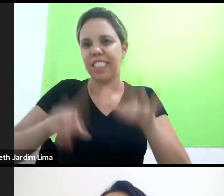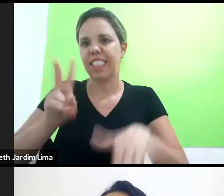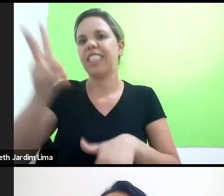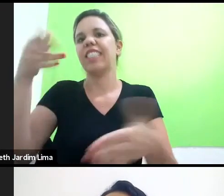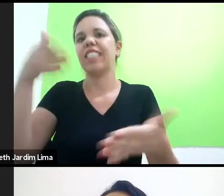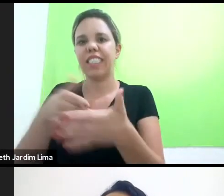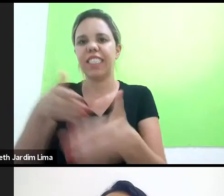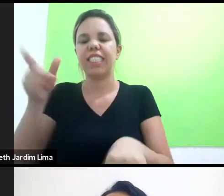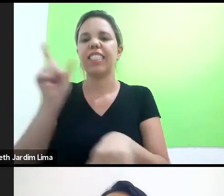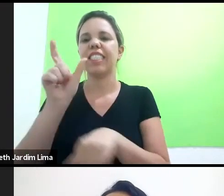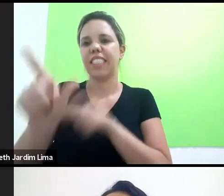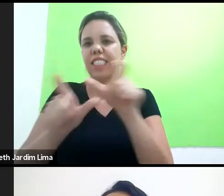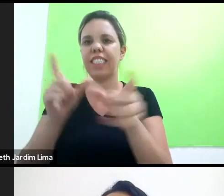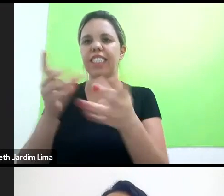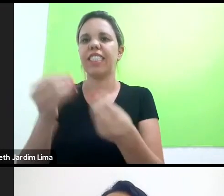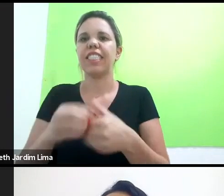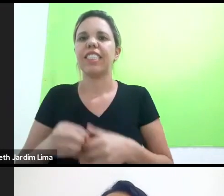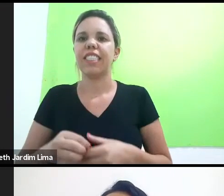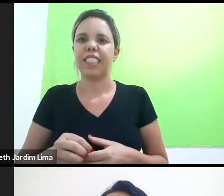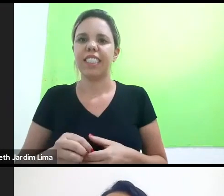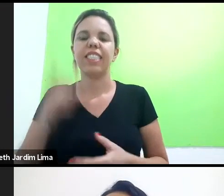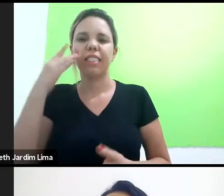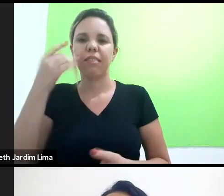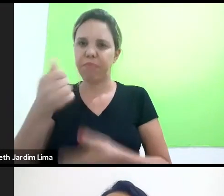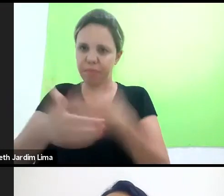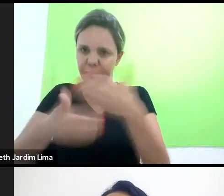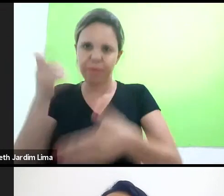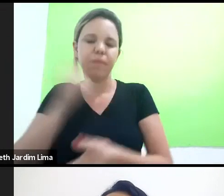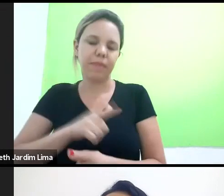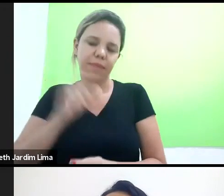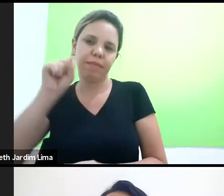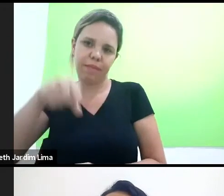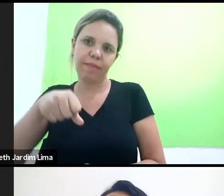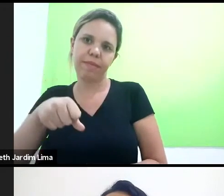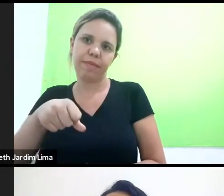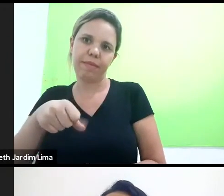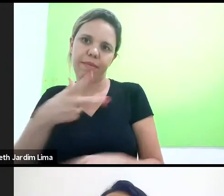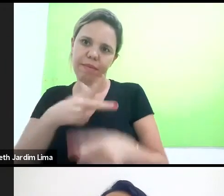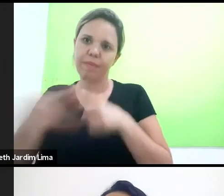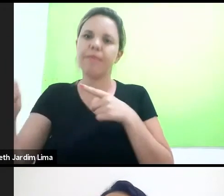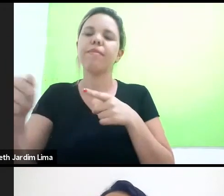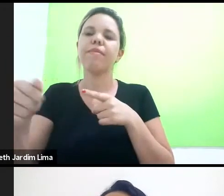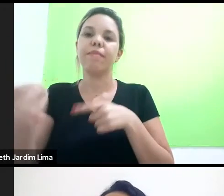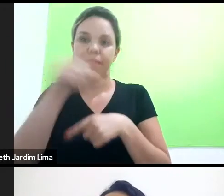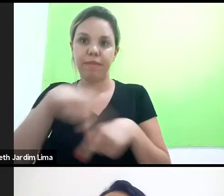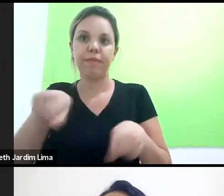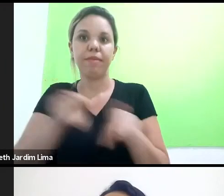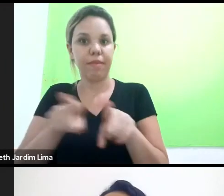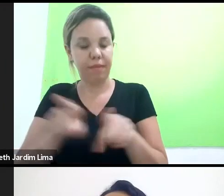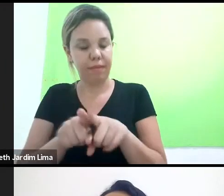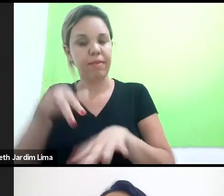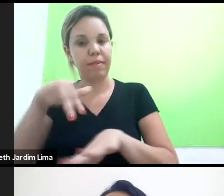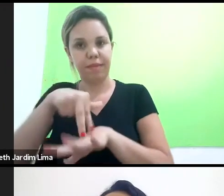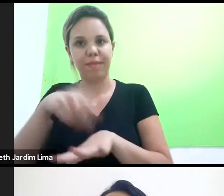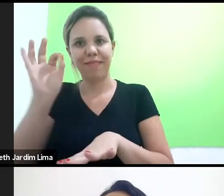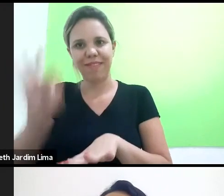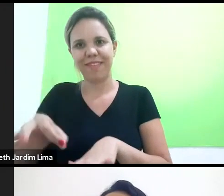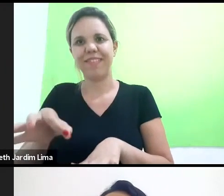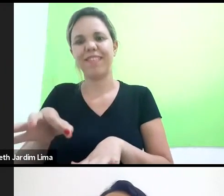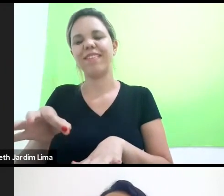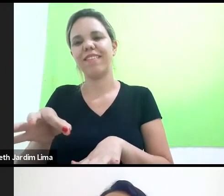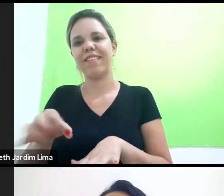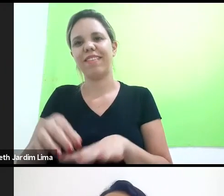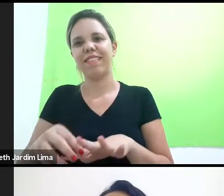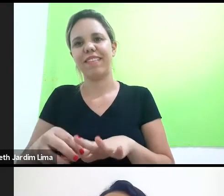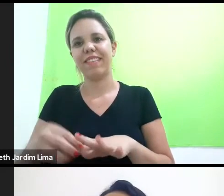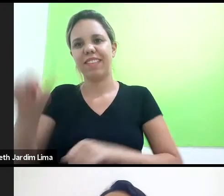e são muitas, e acho que aos pouquinhos a gente pode conseguir superá-las, e vocês estarem aqui hoje, eu tenho certeza que não só